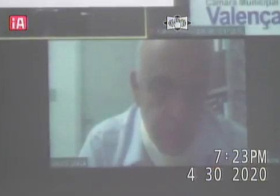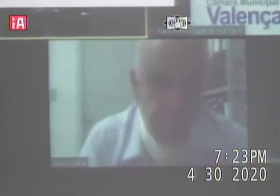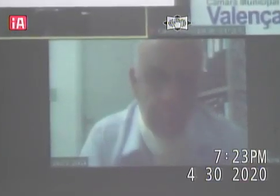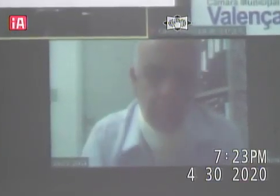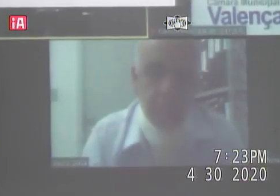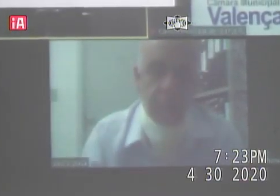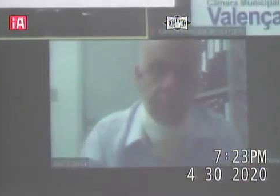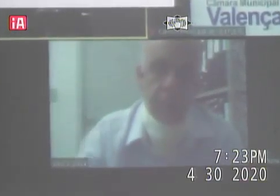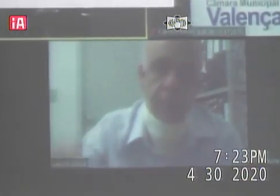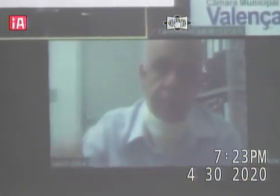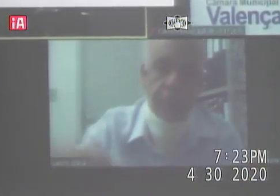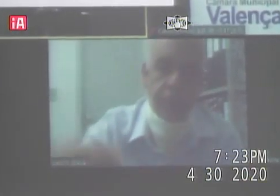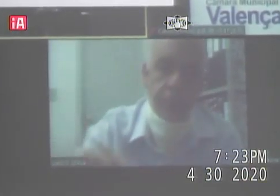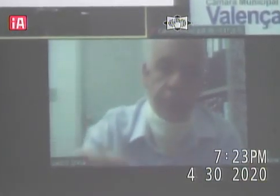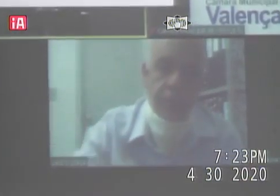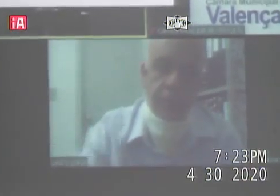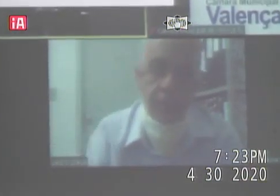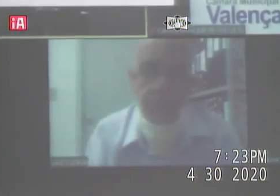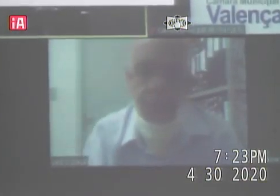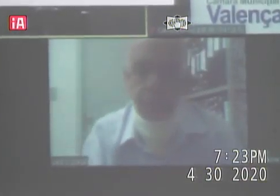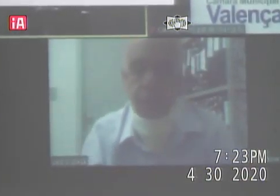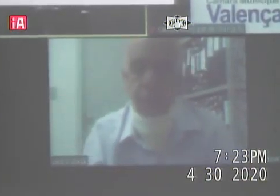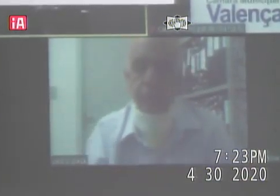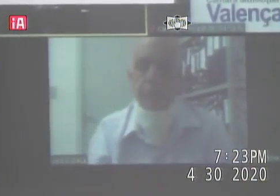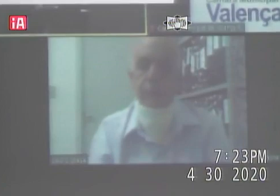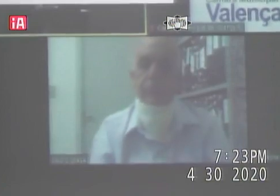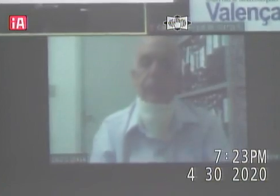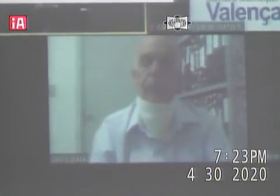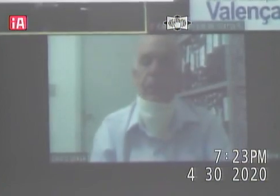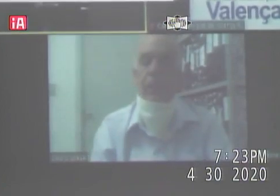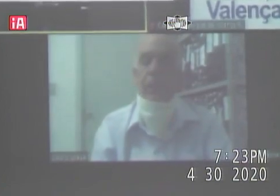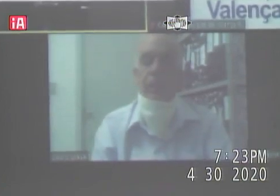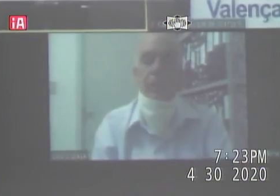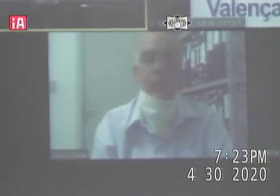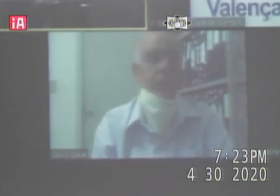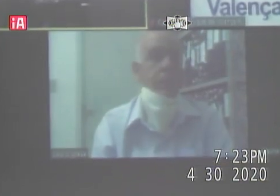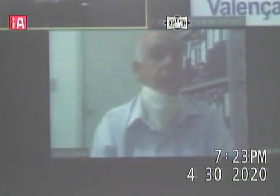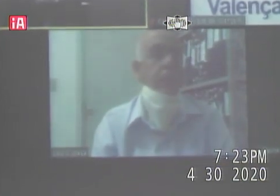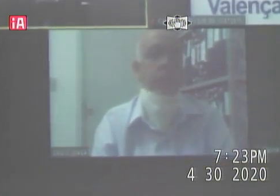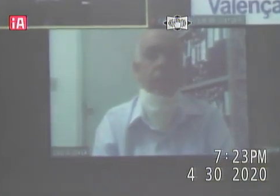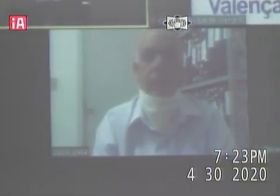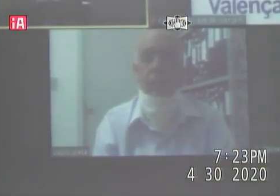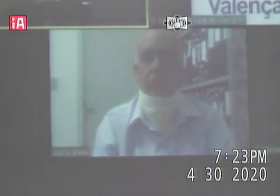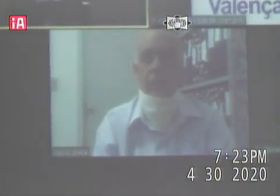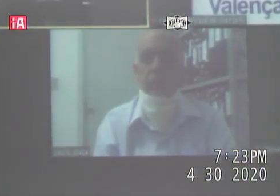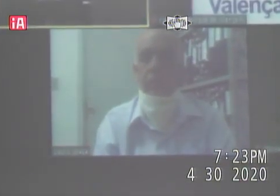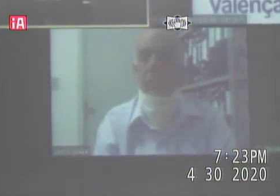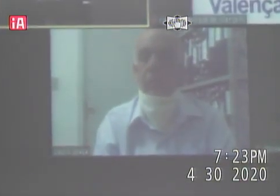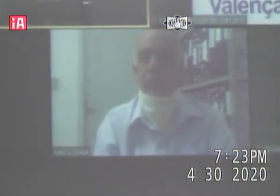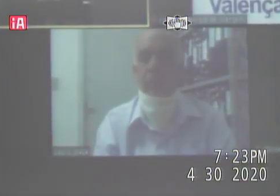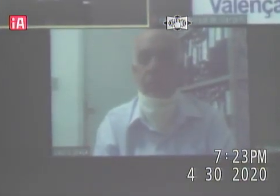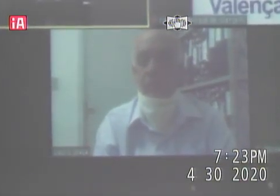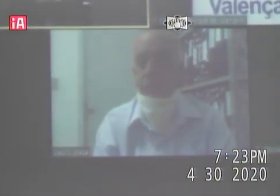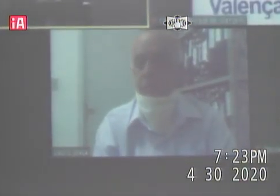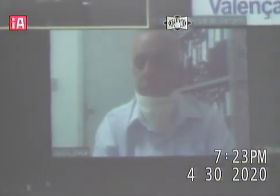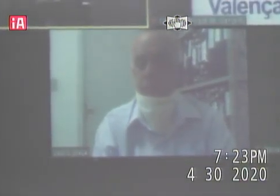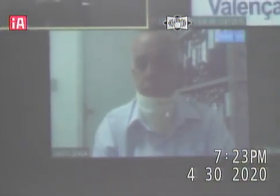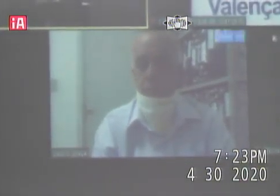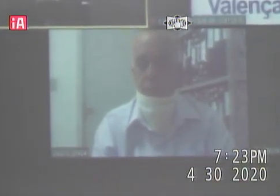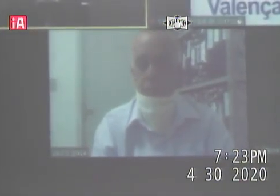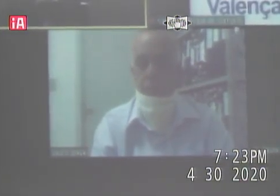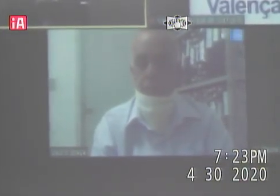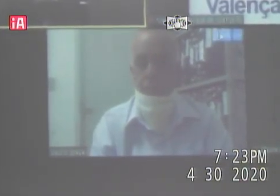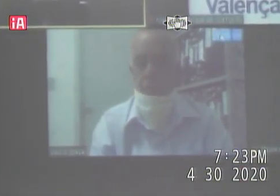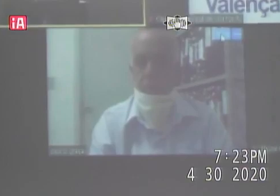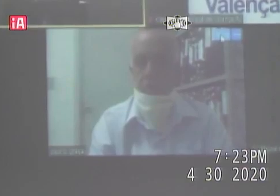David e quando o vereador Pedro conseguir ver a questão do seu microfone, o senhor tem total preferência para